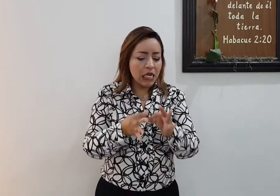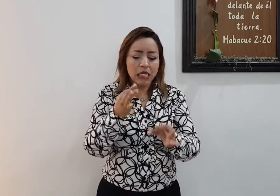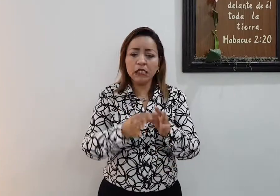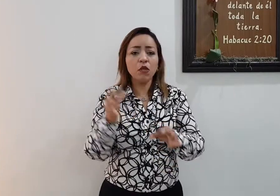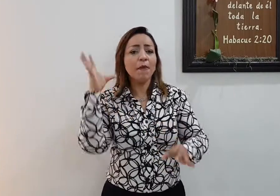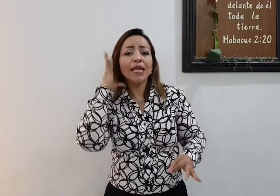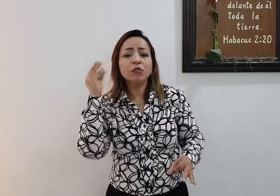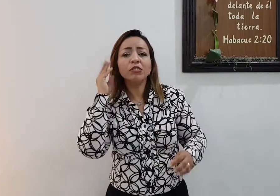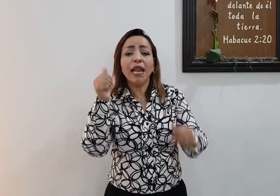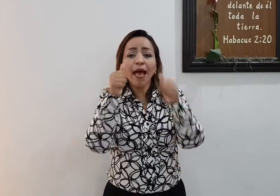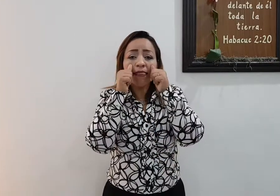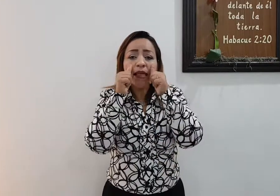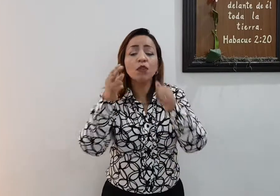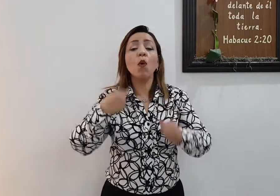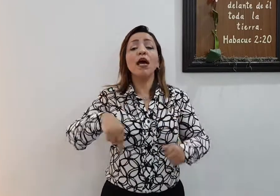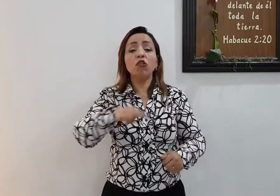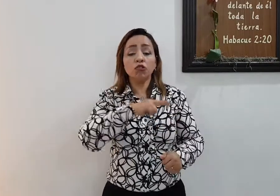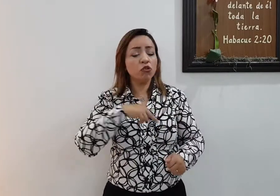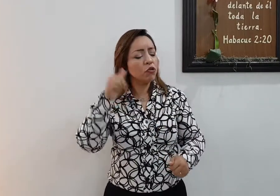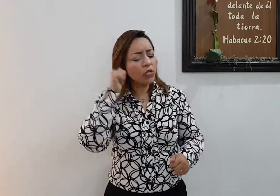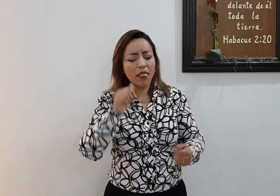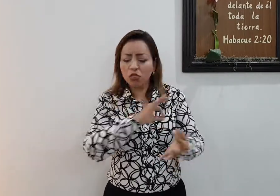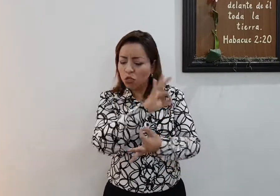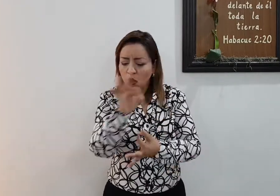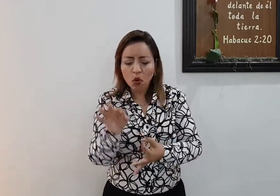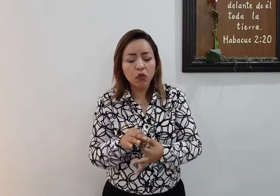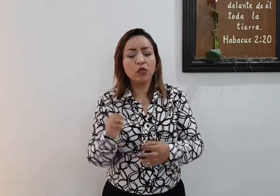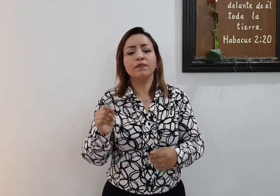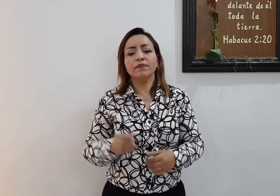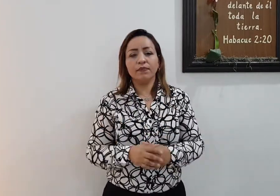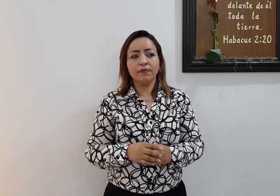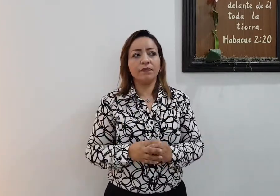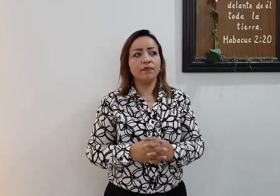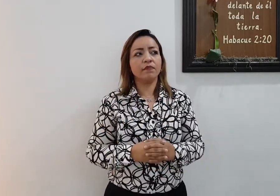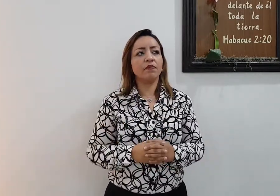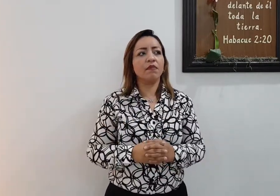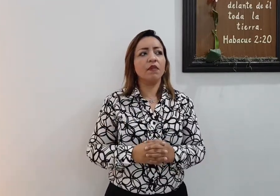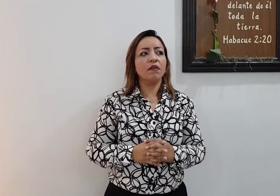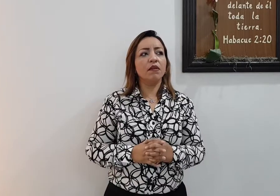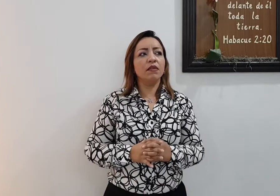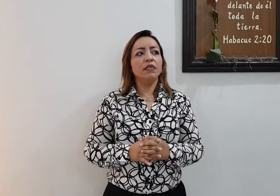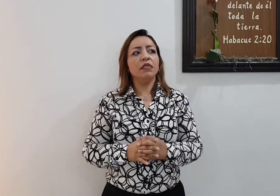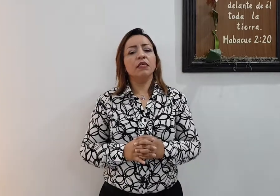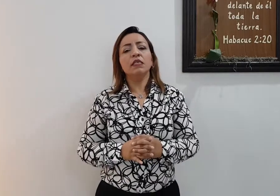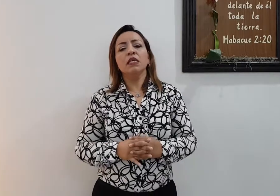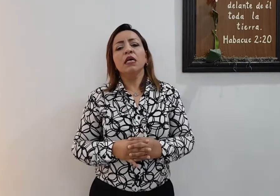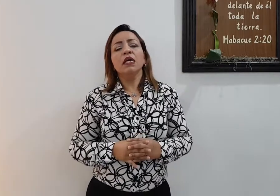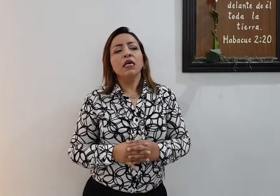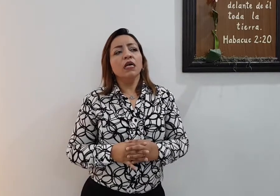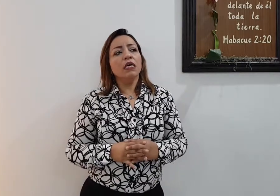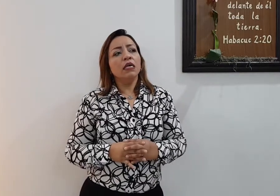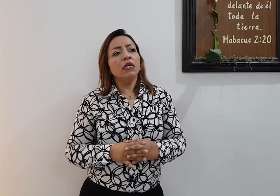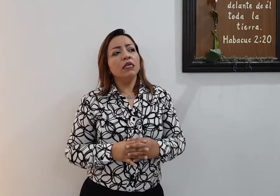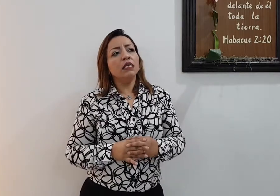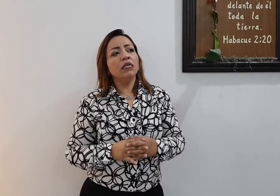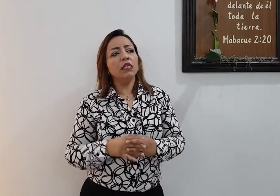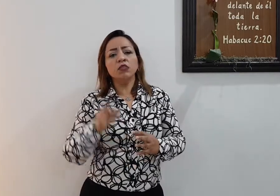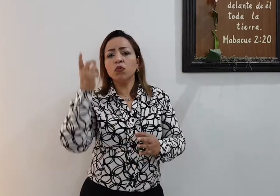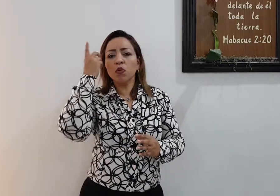se va a cerrar esa señal de Dios con usted. Es un Dios que no se limita a horarios, que nunca está cansado, ni